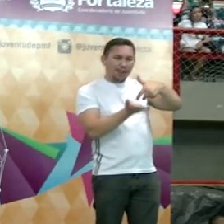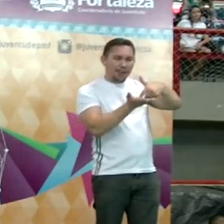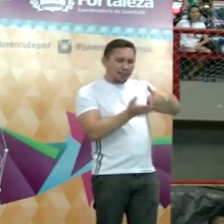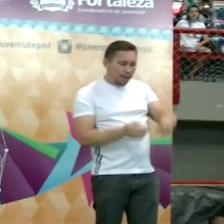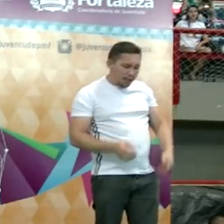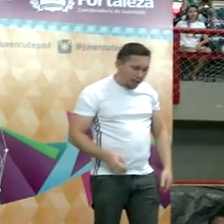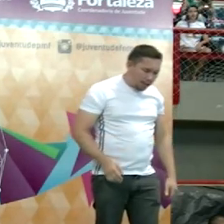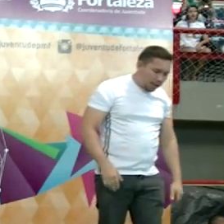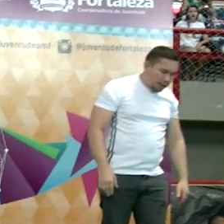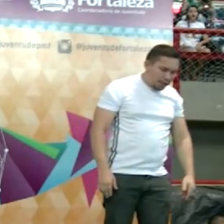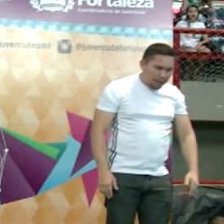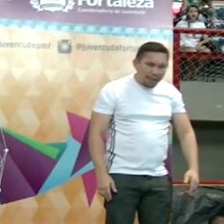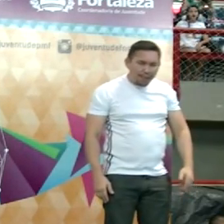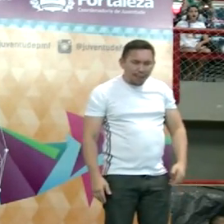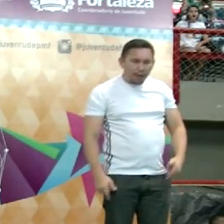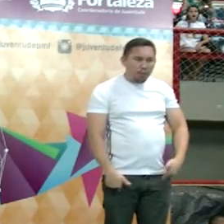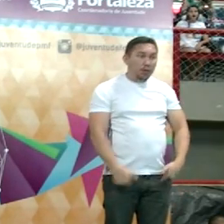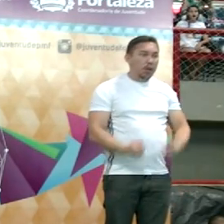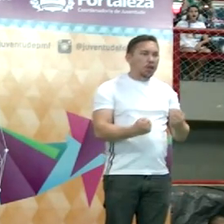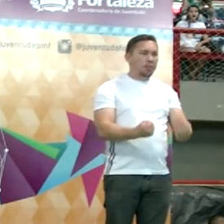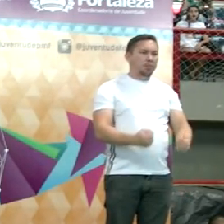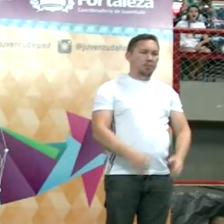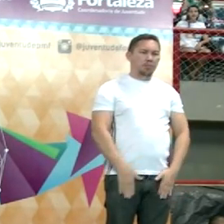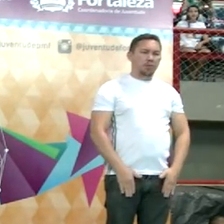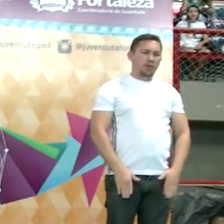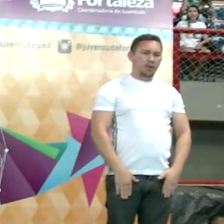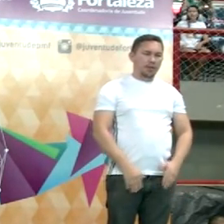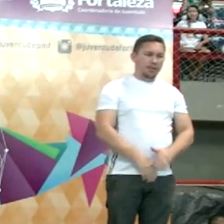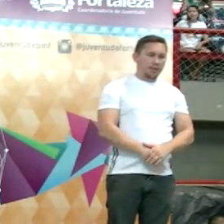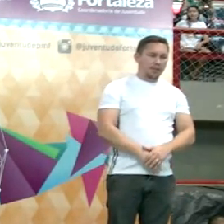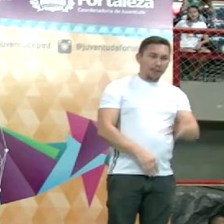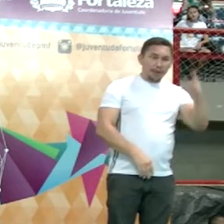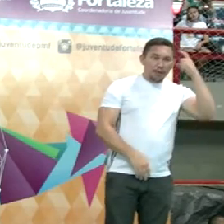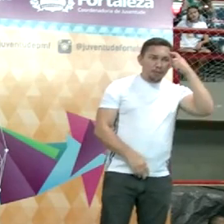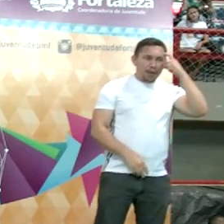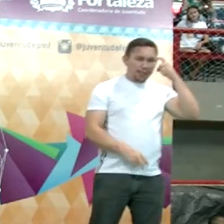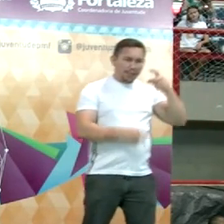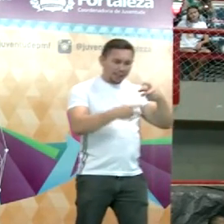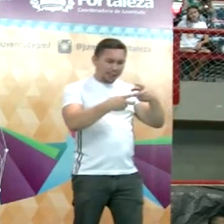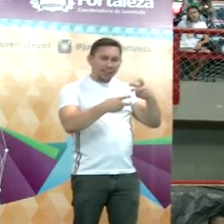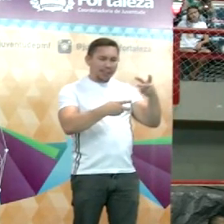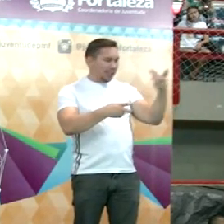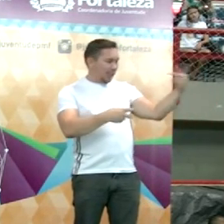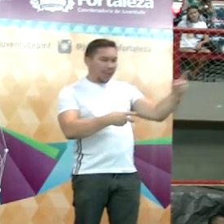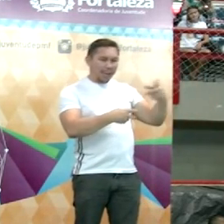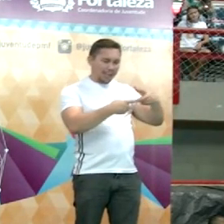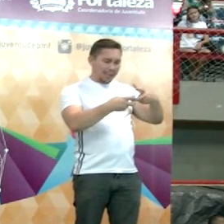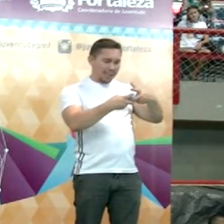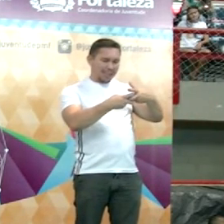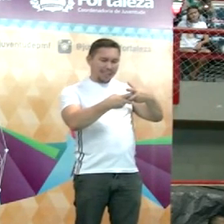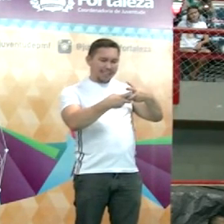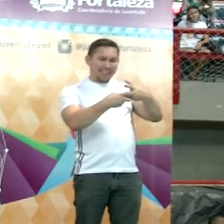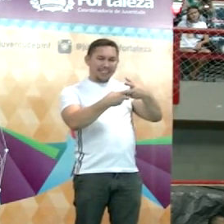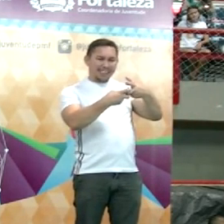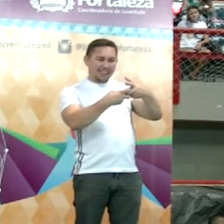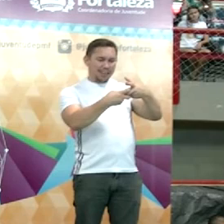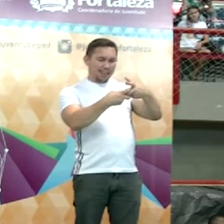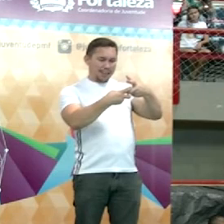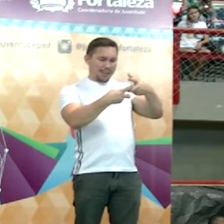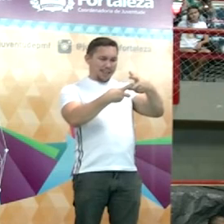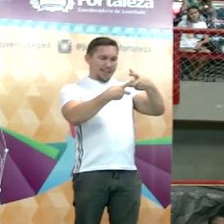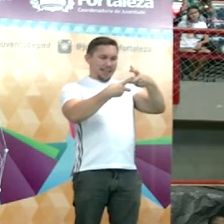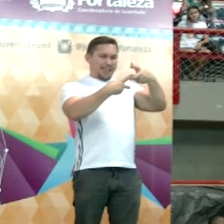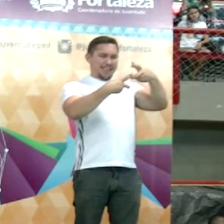grande. Imagine esse idoso com um bico de papagaio, porque sentava com as costas e não com a